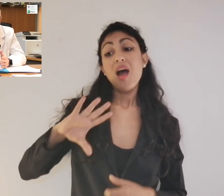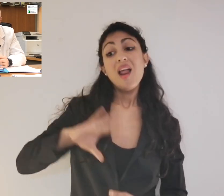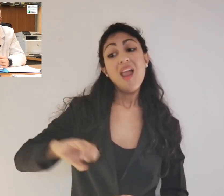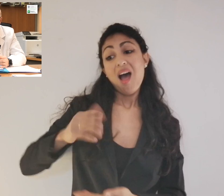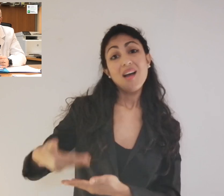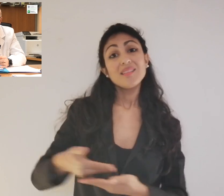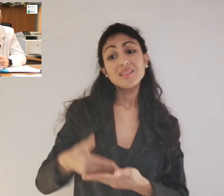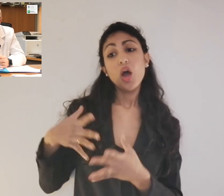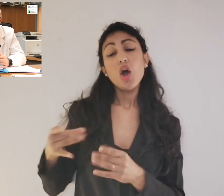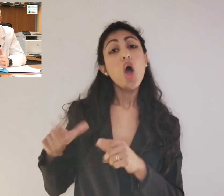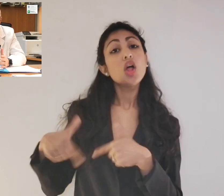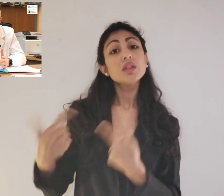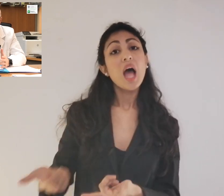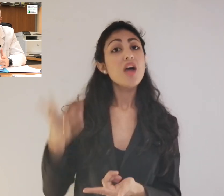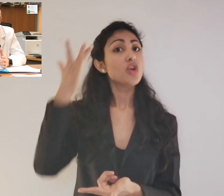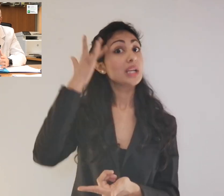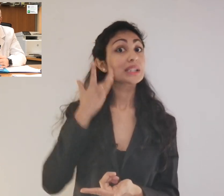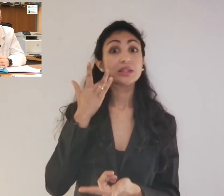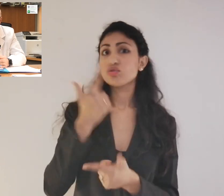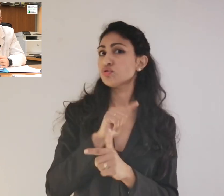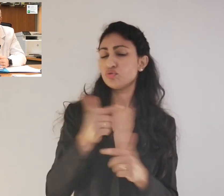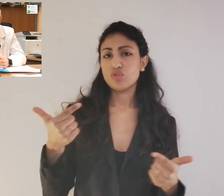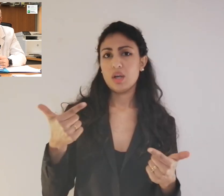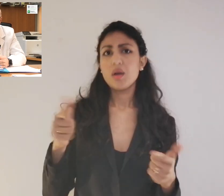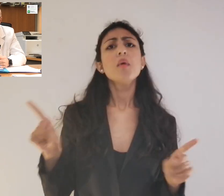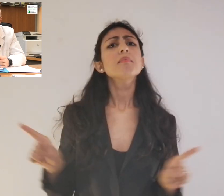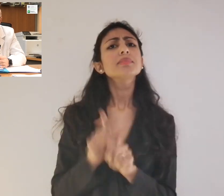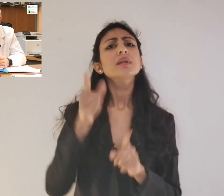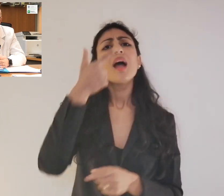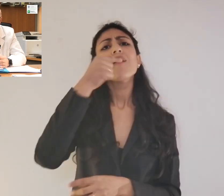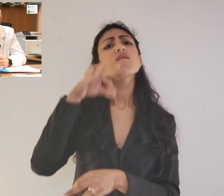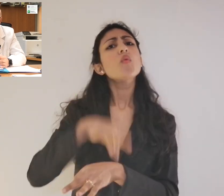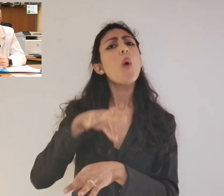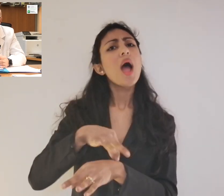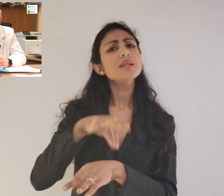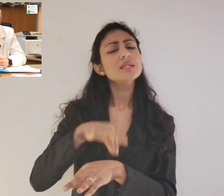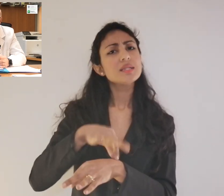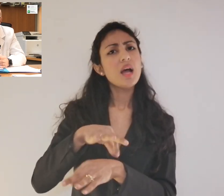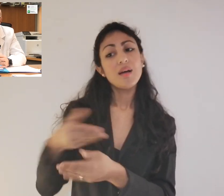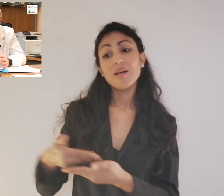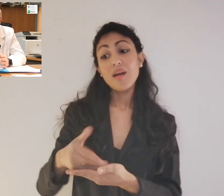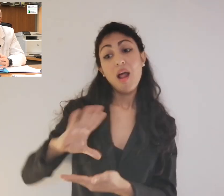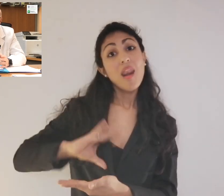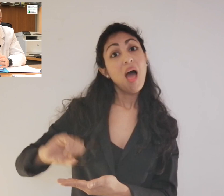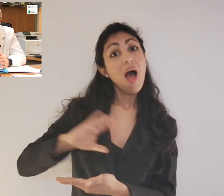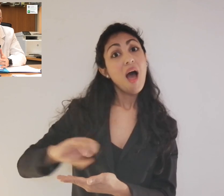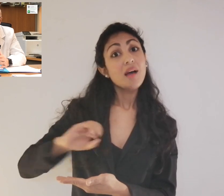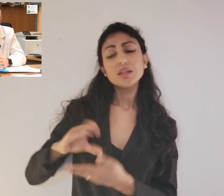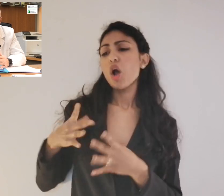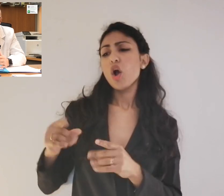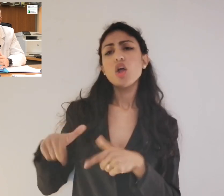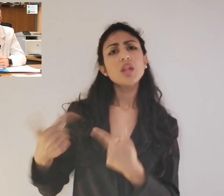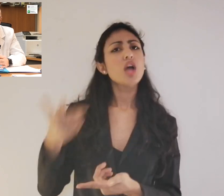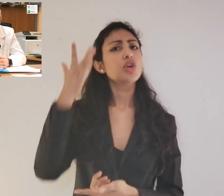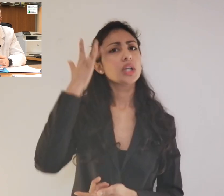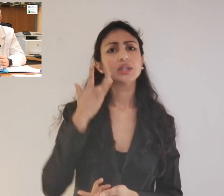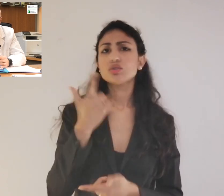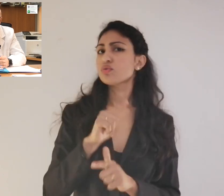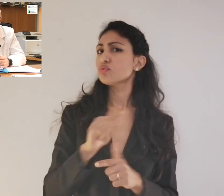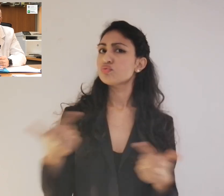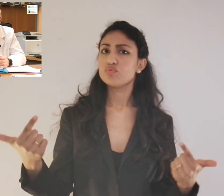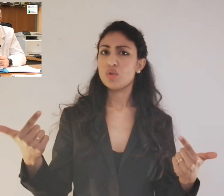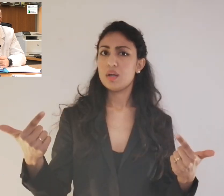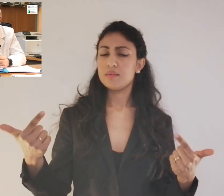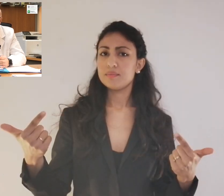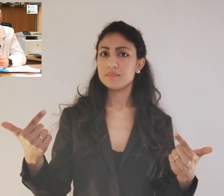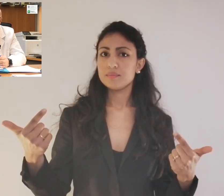la banale influenza in cui non c'è controindicazione all'allattamento al seno. Il virus non sembra